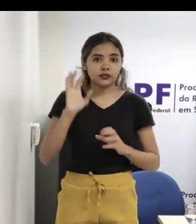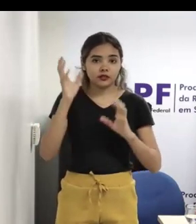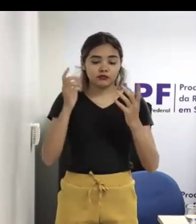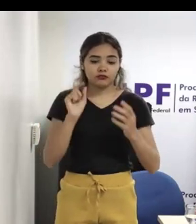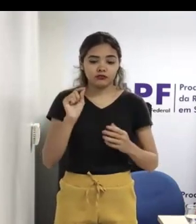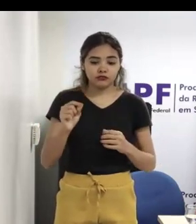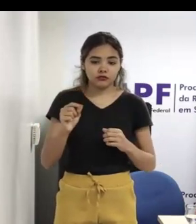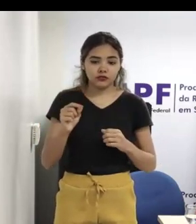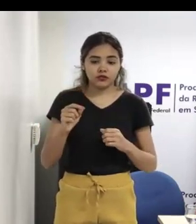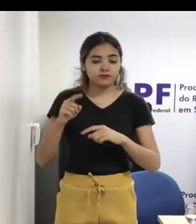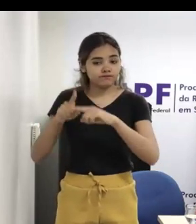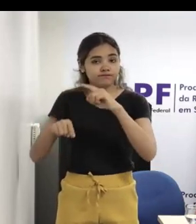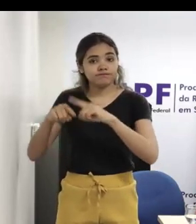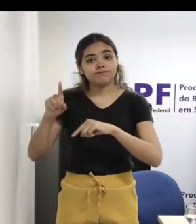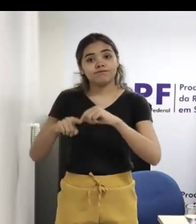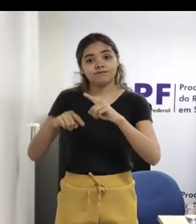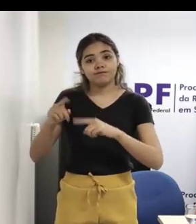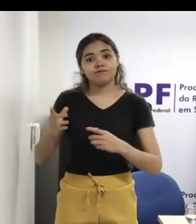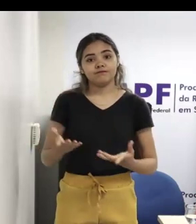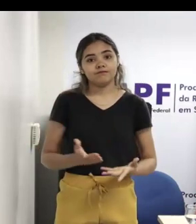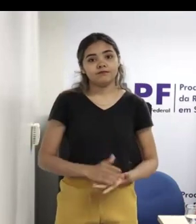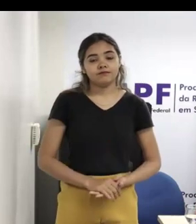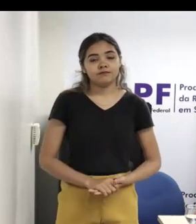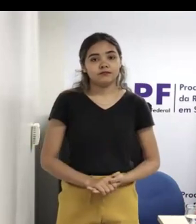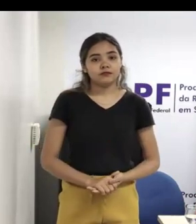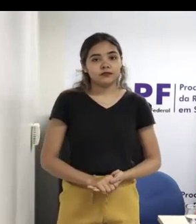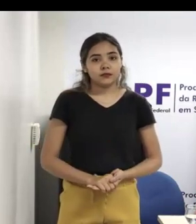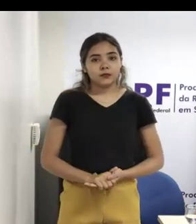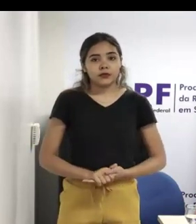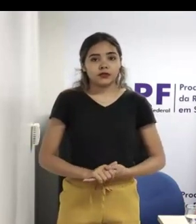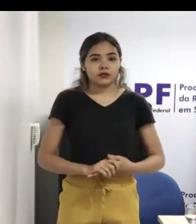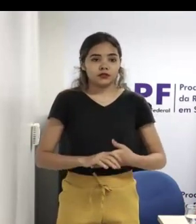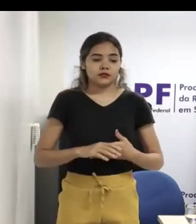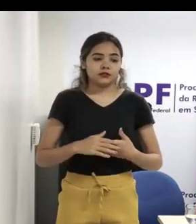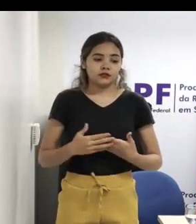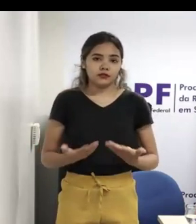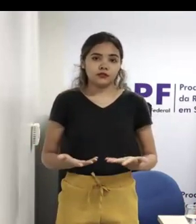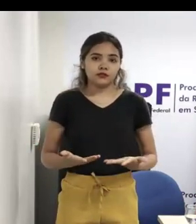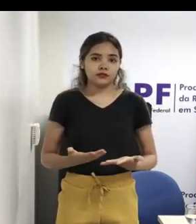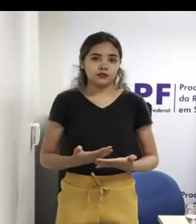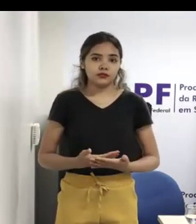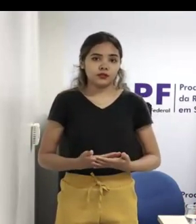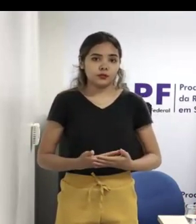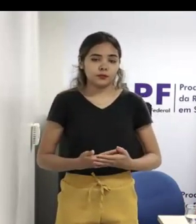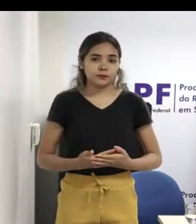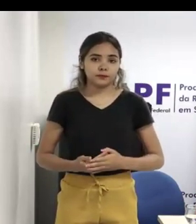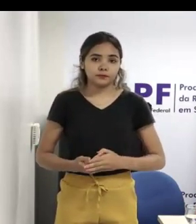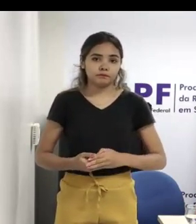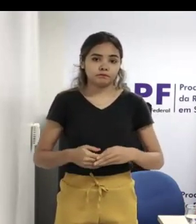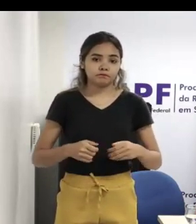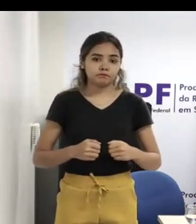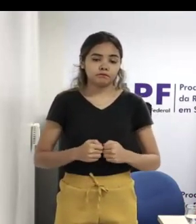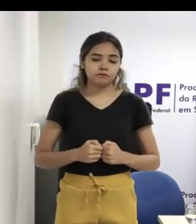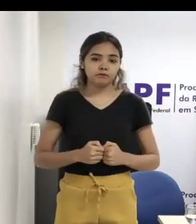vídeos ao vivo ou seja então vejam o quão importante